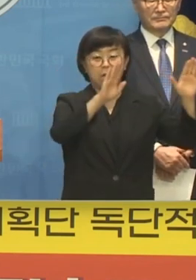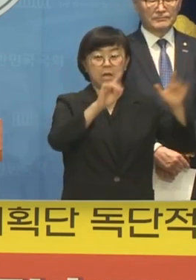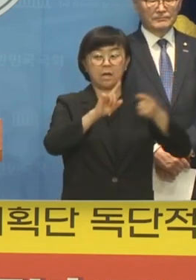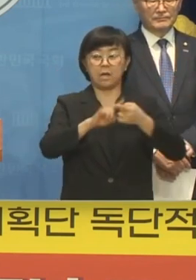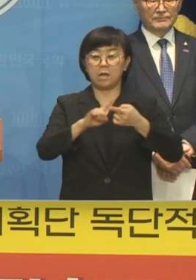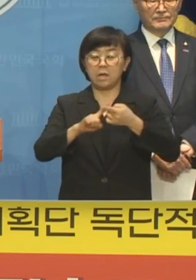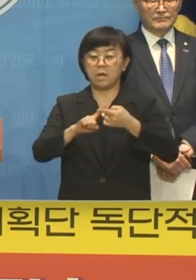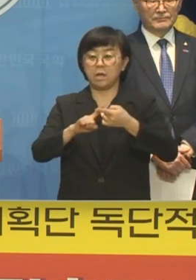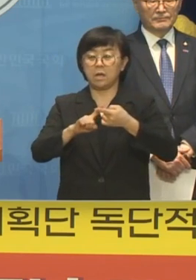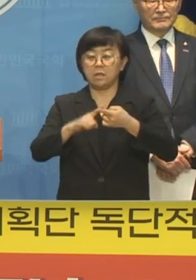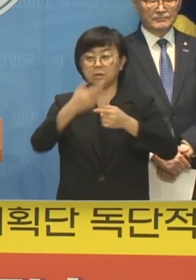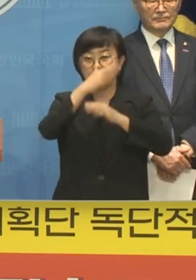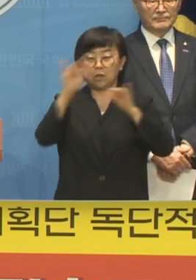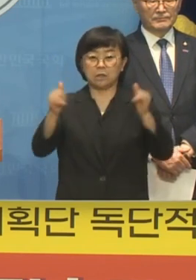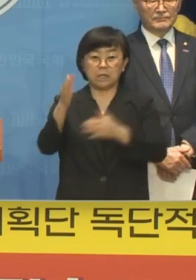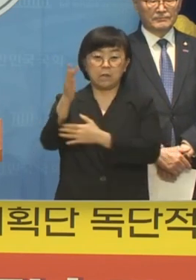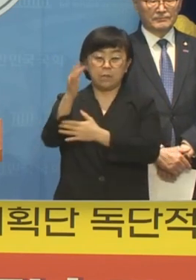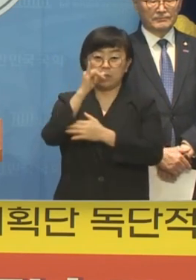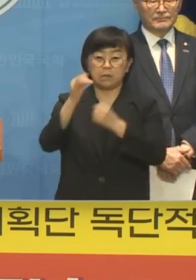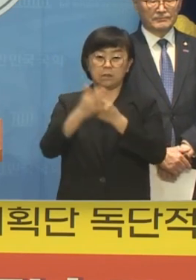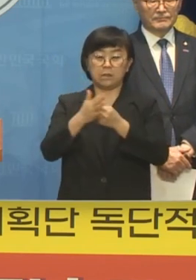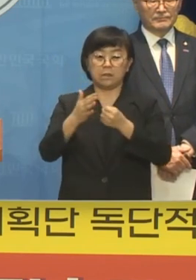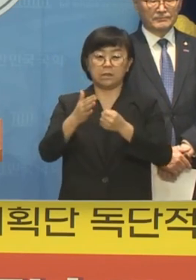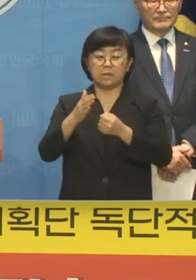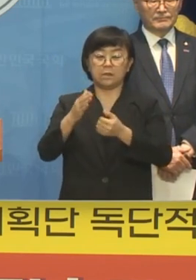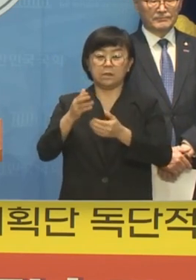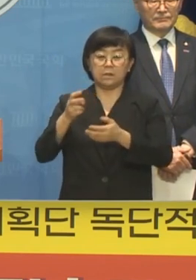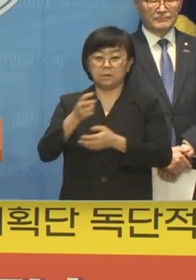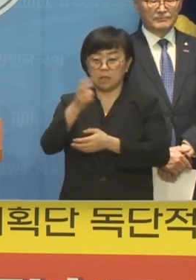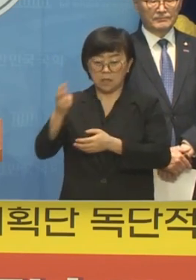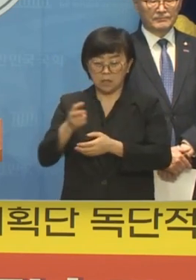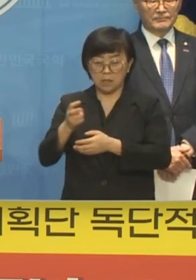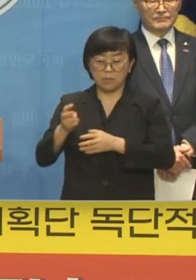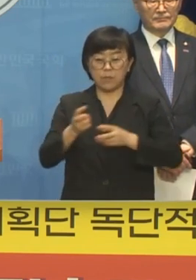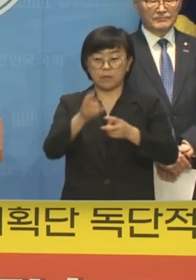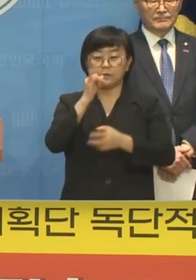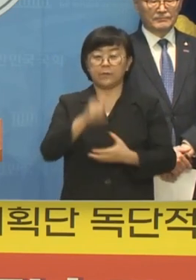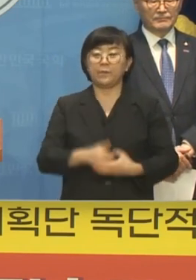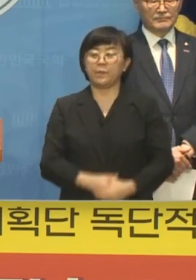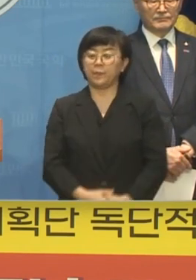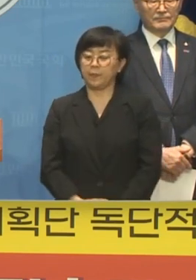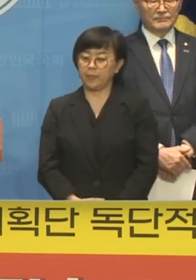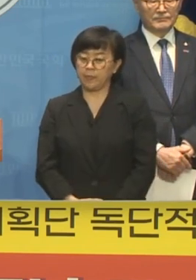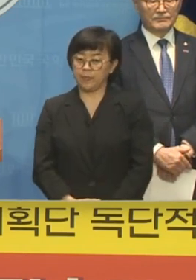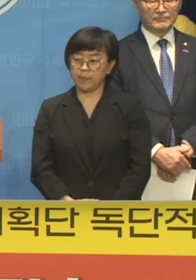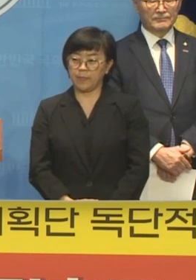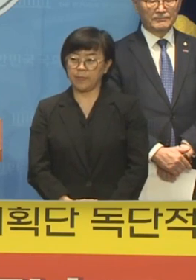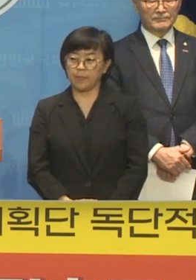당일 서북 청년단 깃발을 단 차량의 추념식 진입 시도 등이 있었습니다.